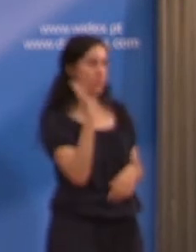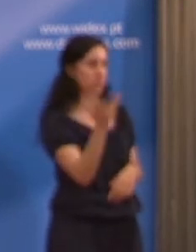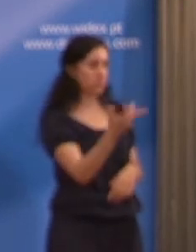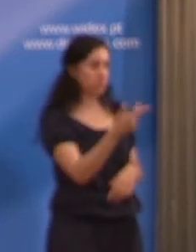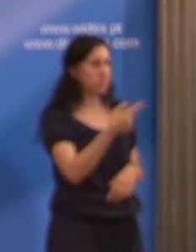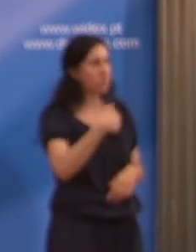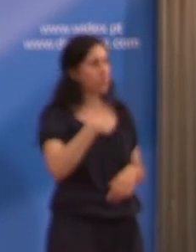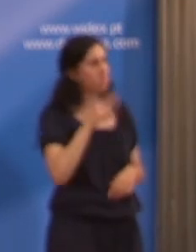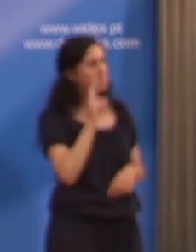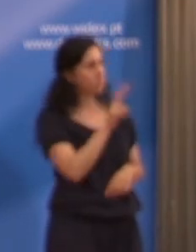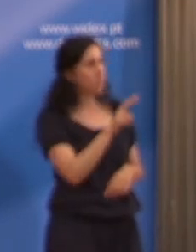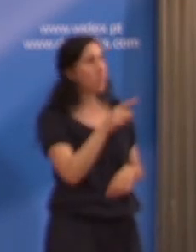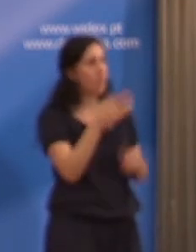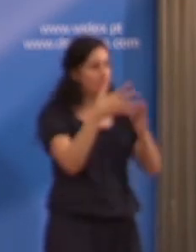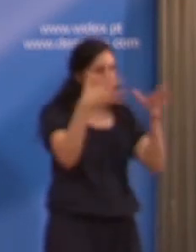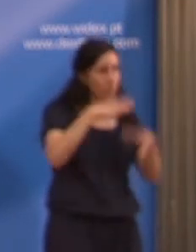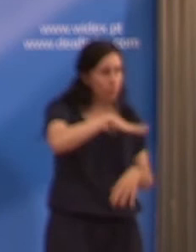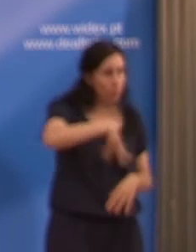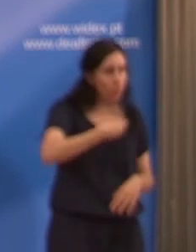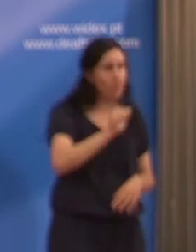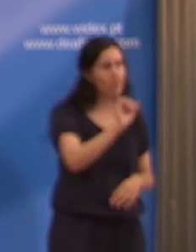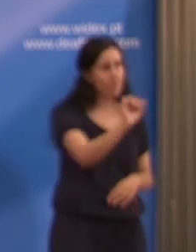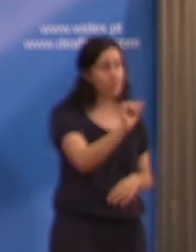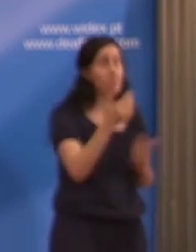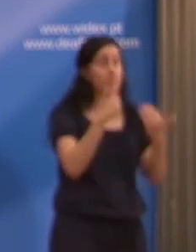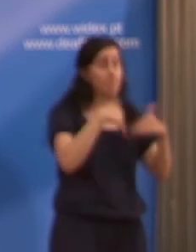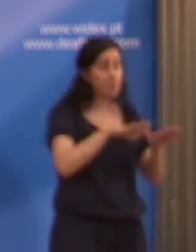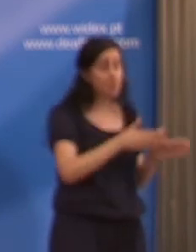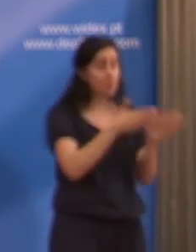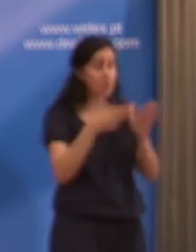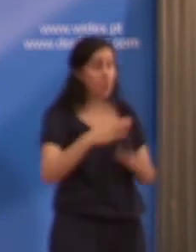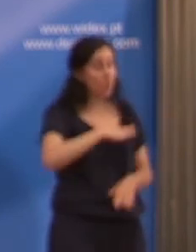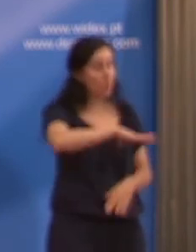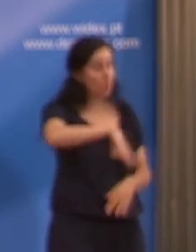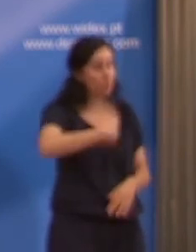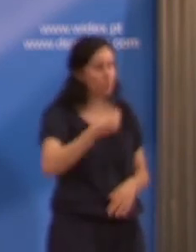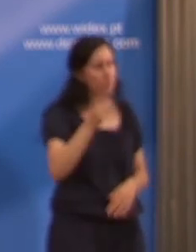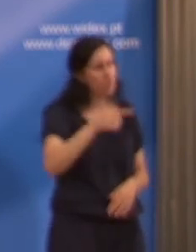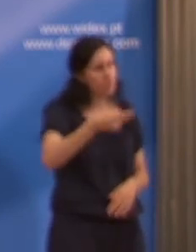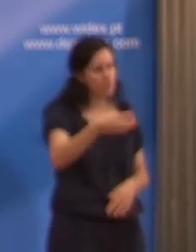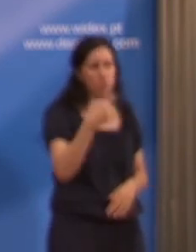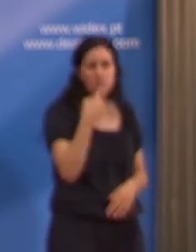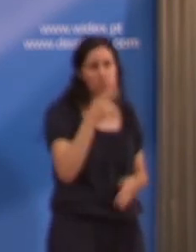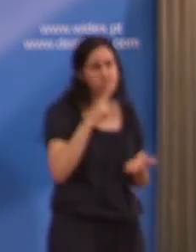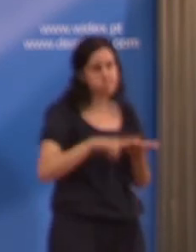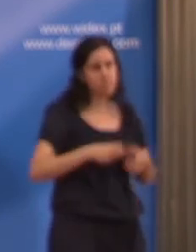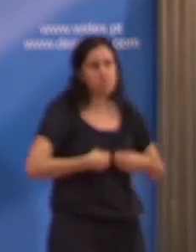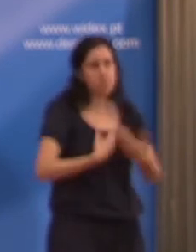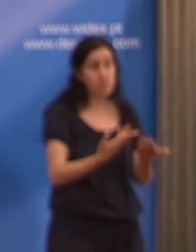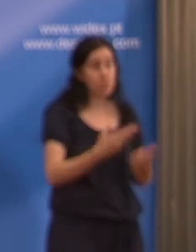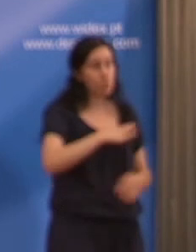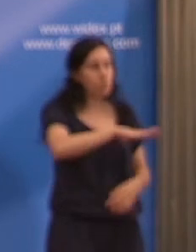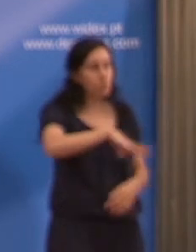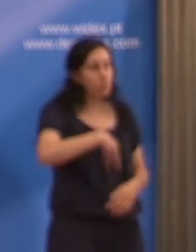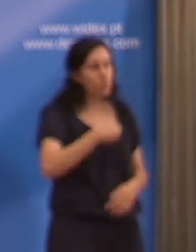nós entendemos que é um mundo da maioria, mas que é um mundo, muitas vezes, digo-vos sinceramente, é um mundo